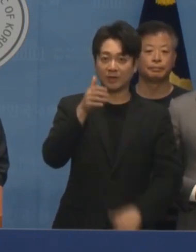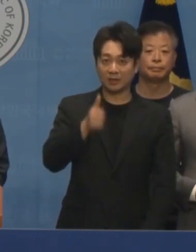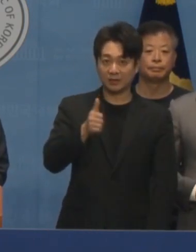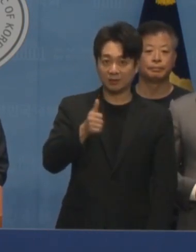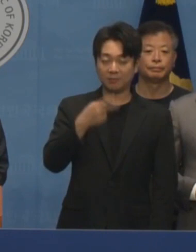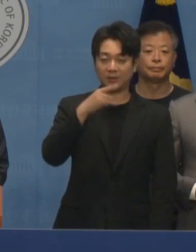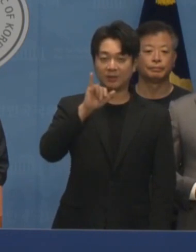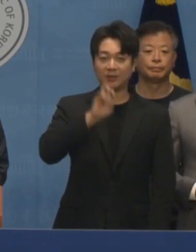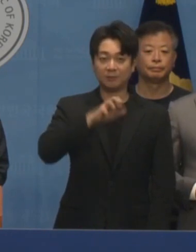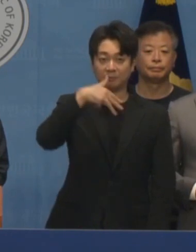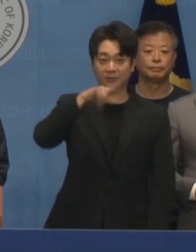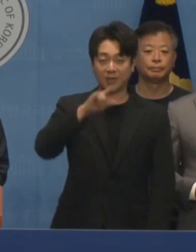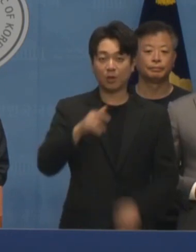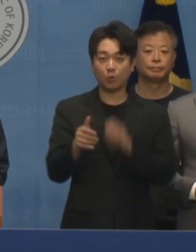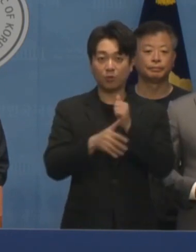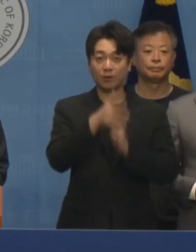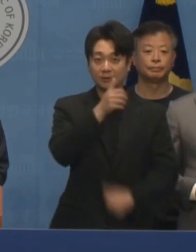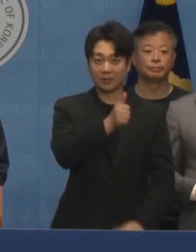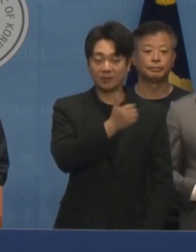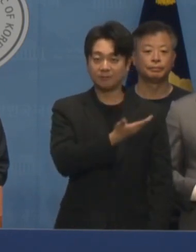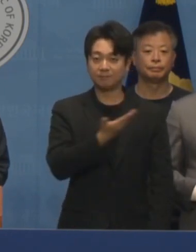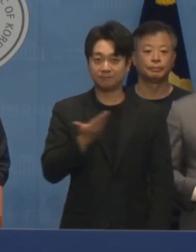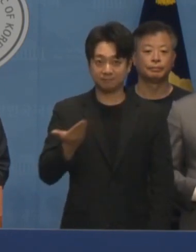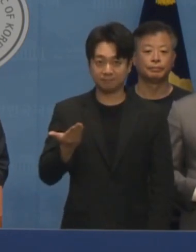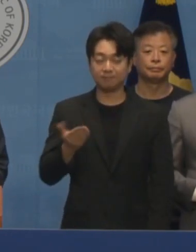dim체 지회 지회장님 참석하셨습니다.